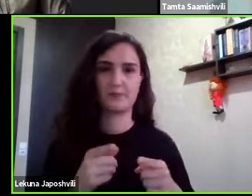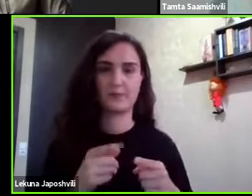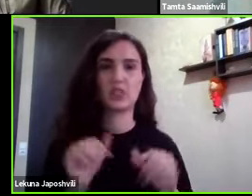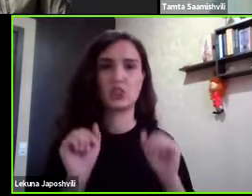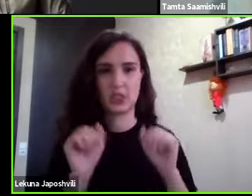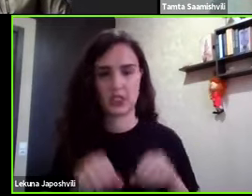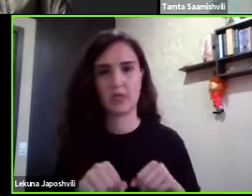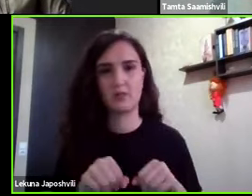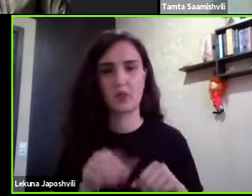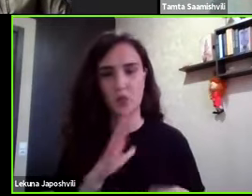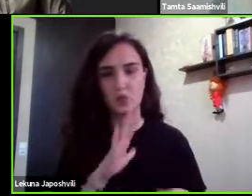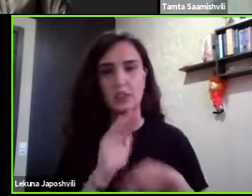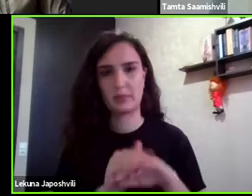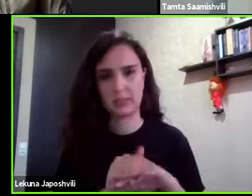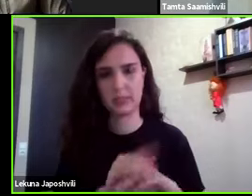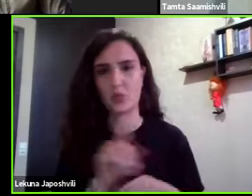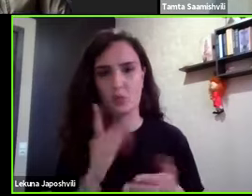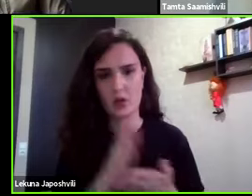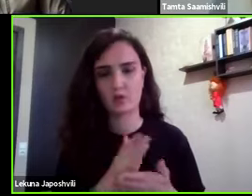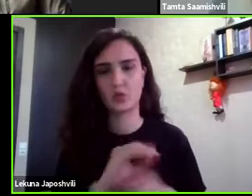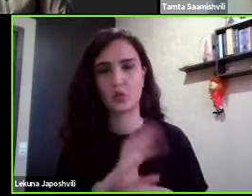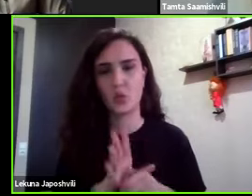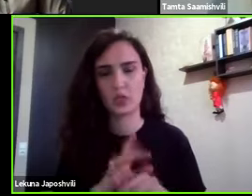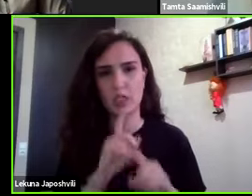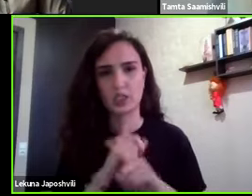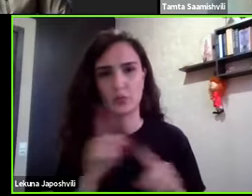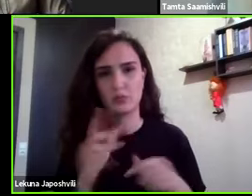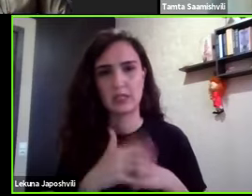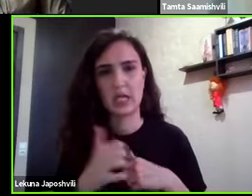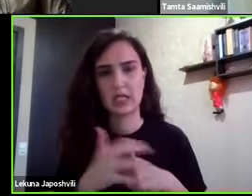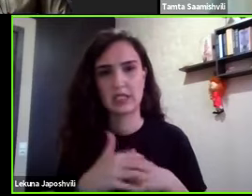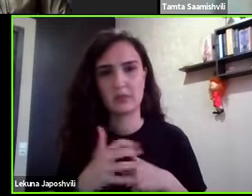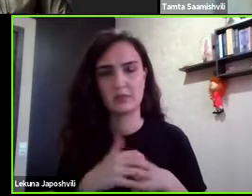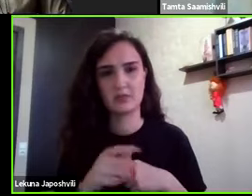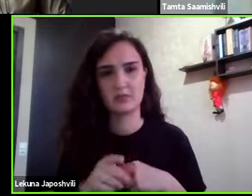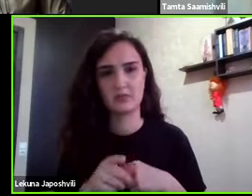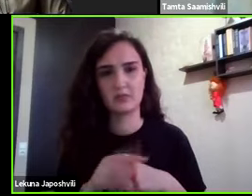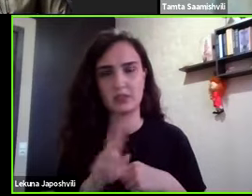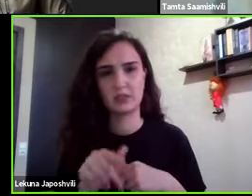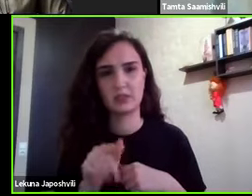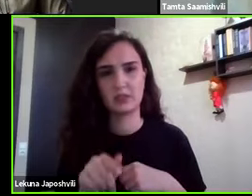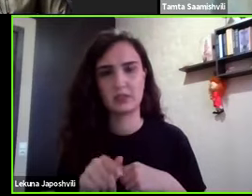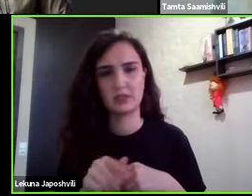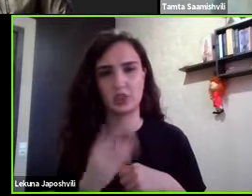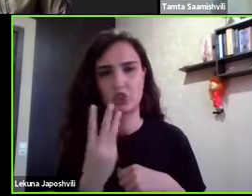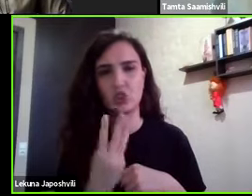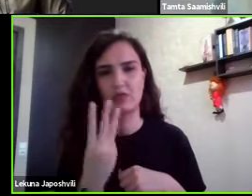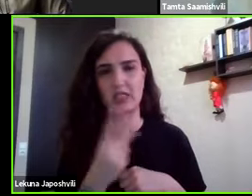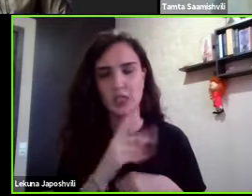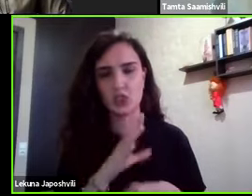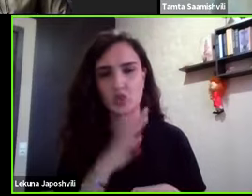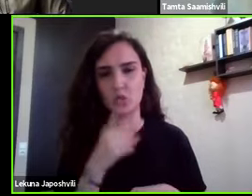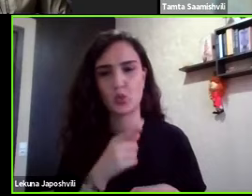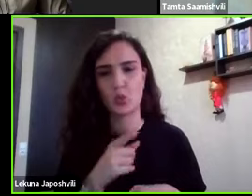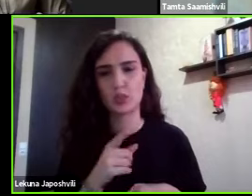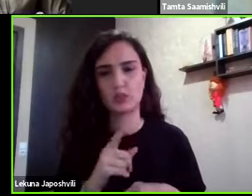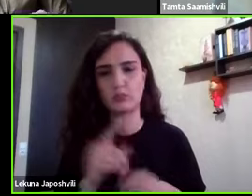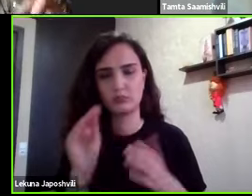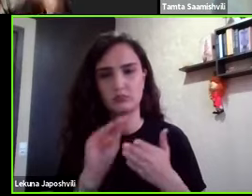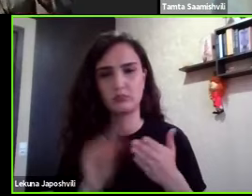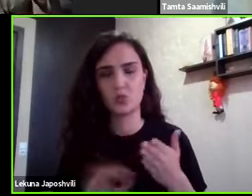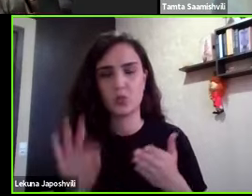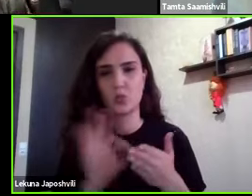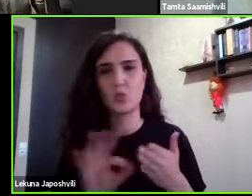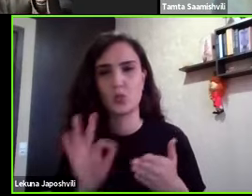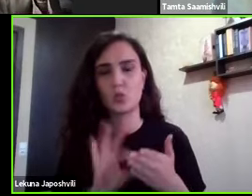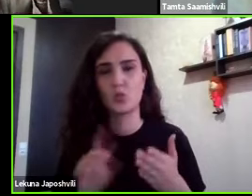შეიძლება დაფიქსირდა, რომ აქვთ განსაკუთრებით კატებს და აი შვედეთში დაიდო ცნობები იმის შესახებ, რომ